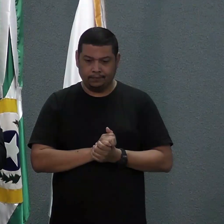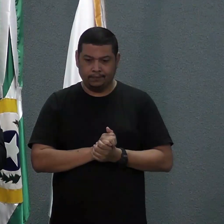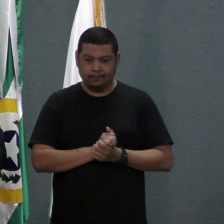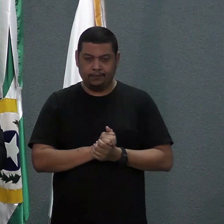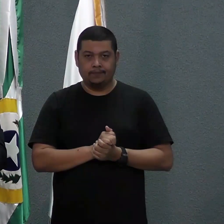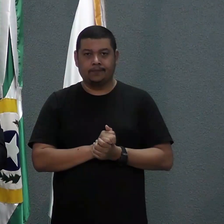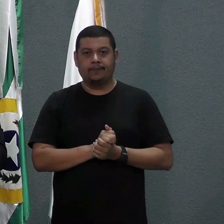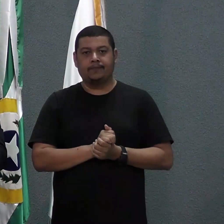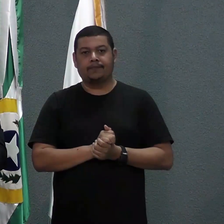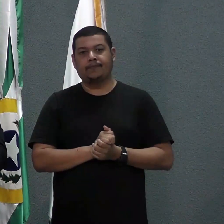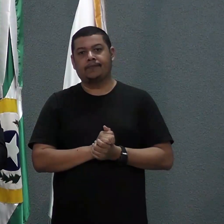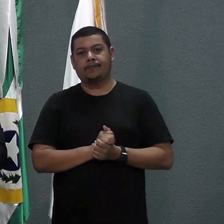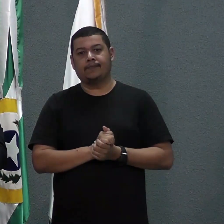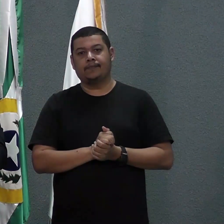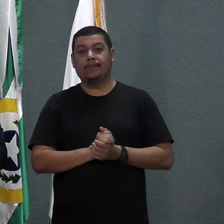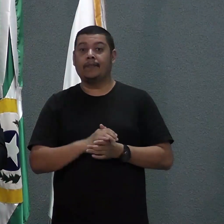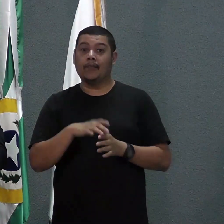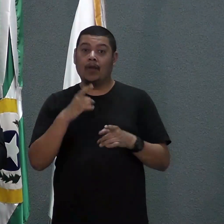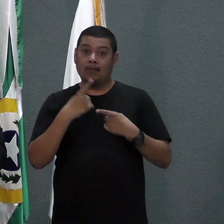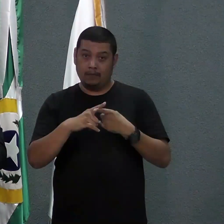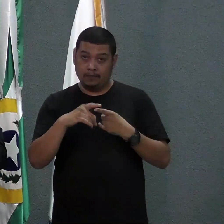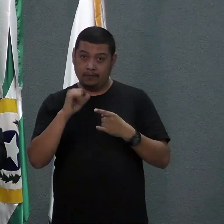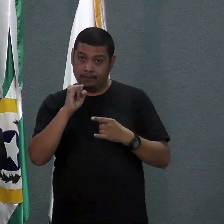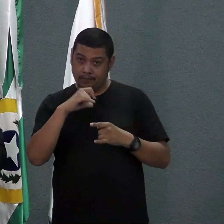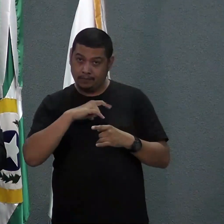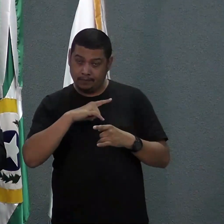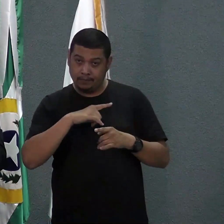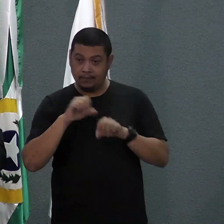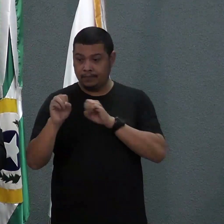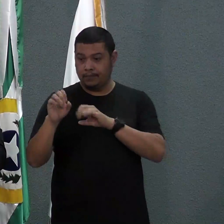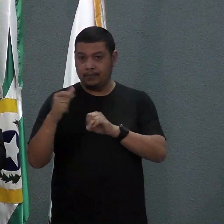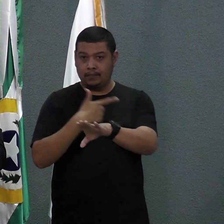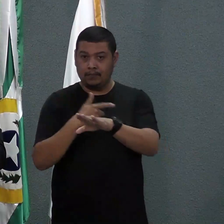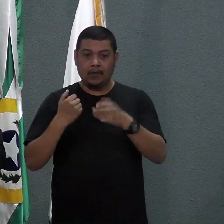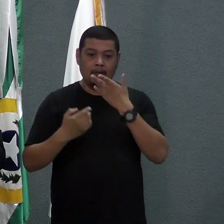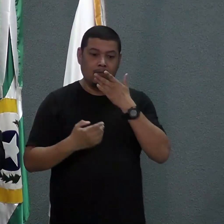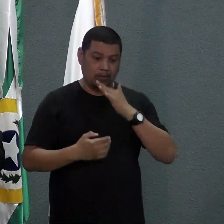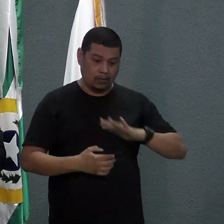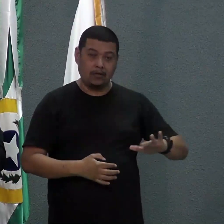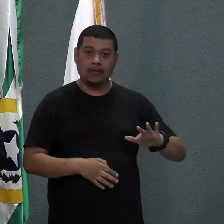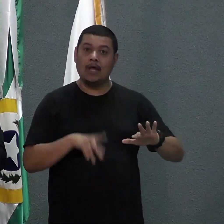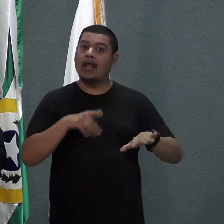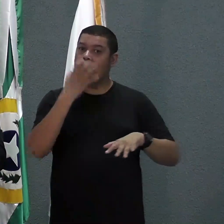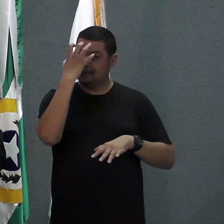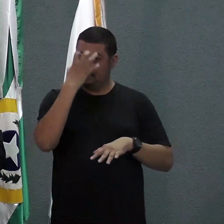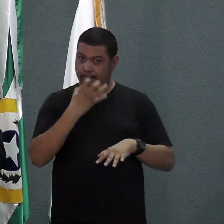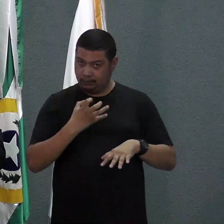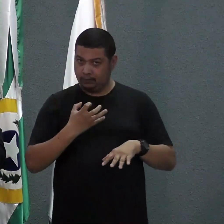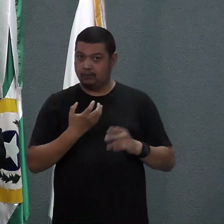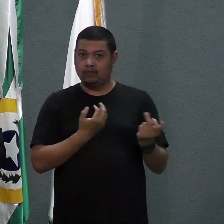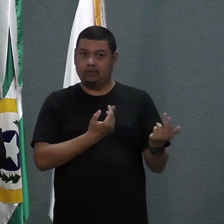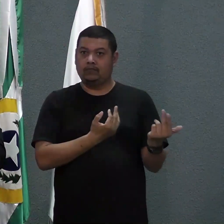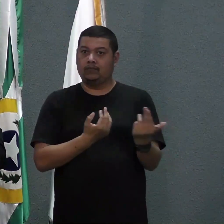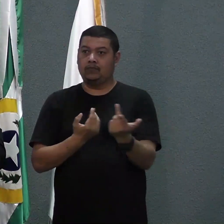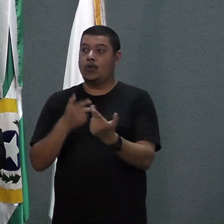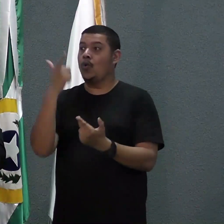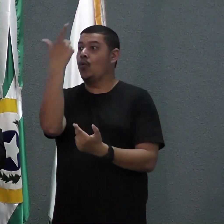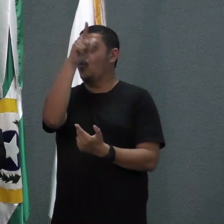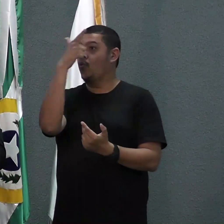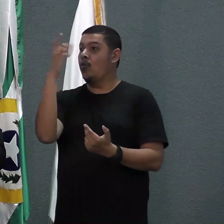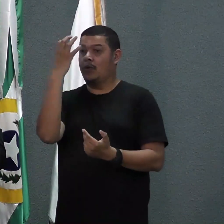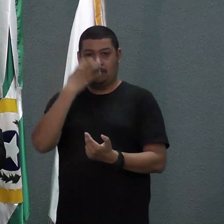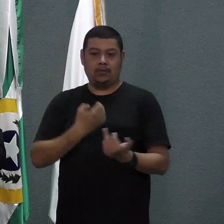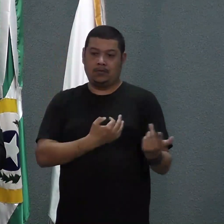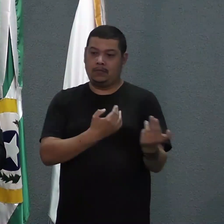quando se envolve criança, se envolve educação, é um assunto tão sério quanto qualquer outro assunto. Então, eu,